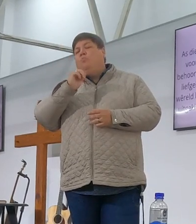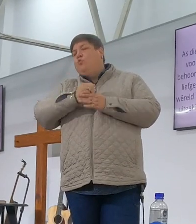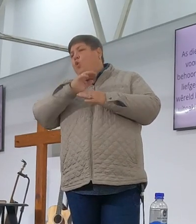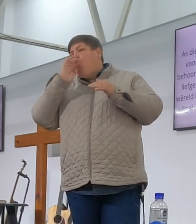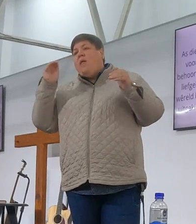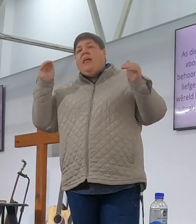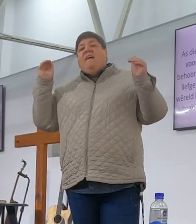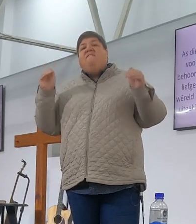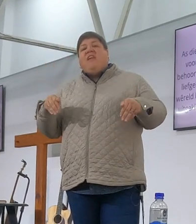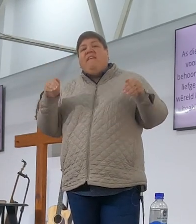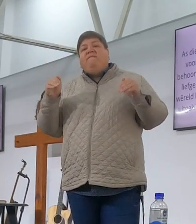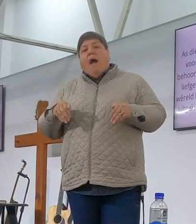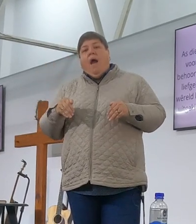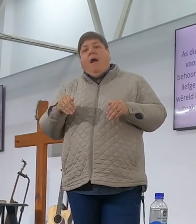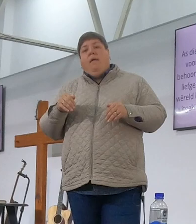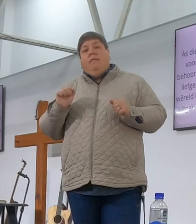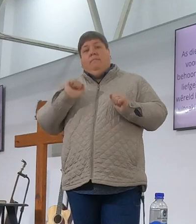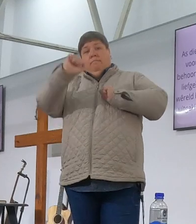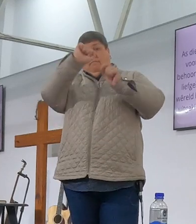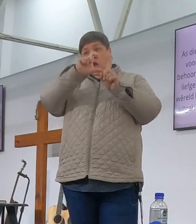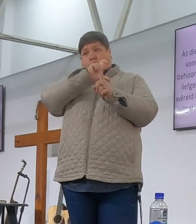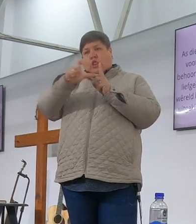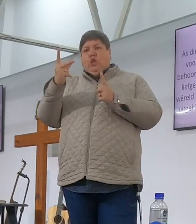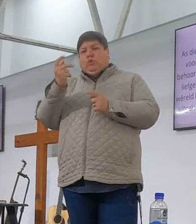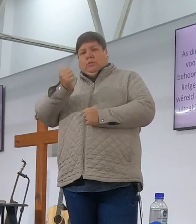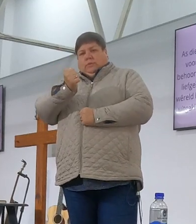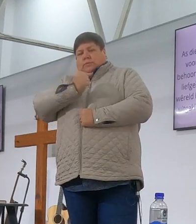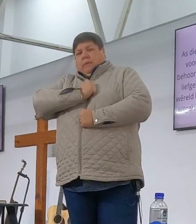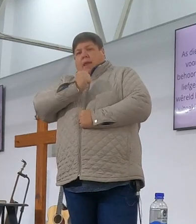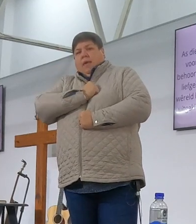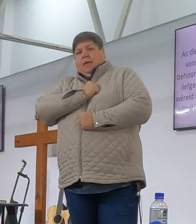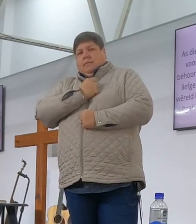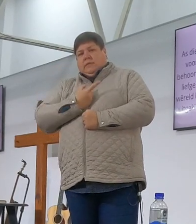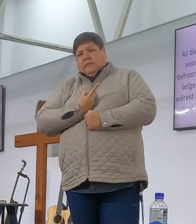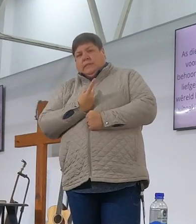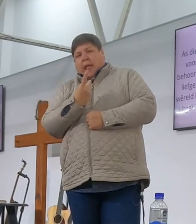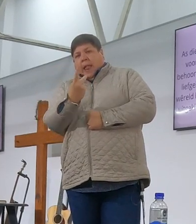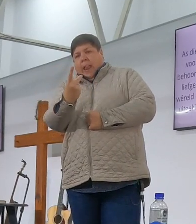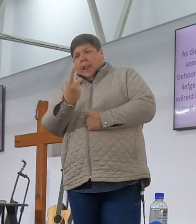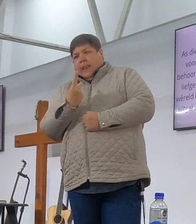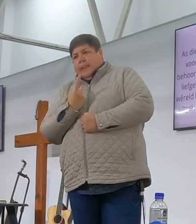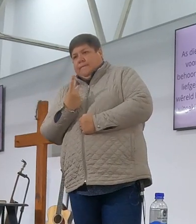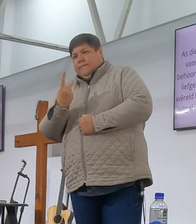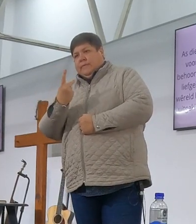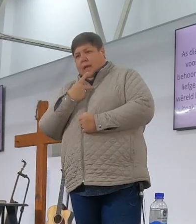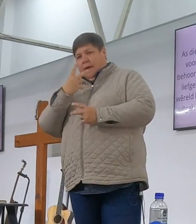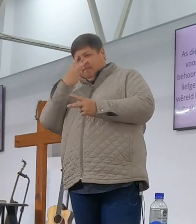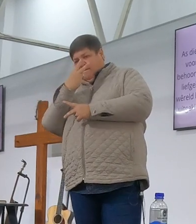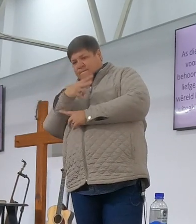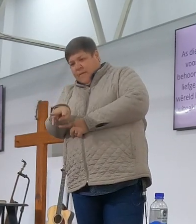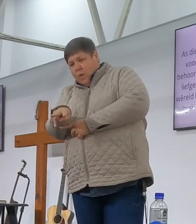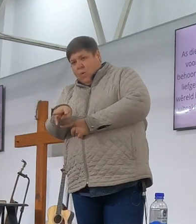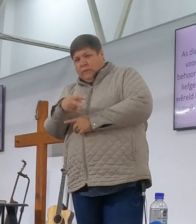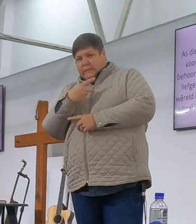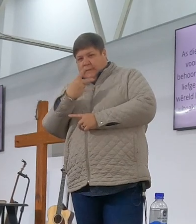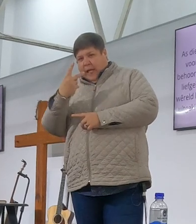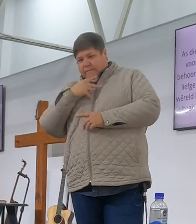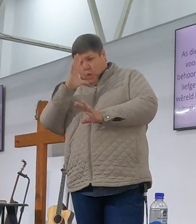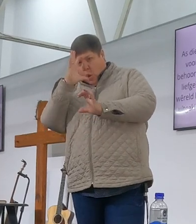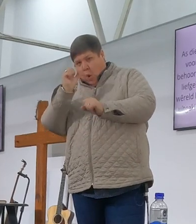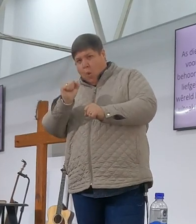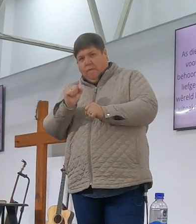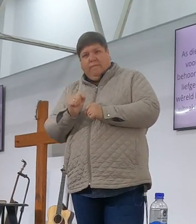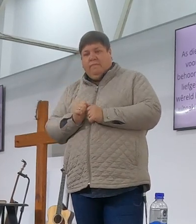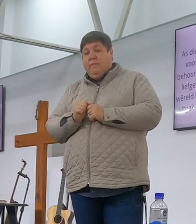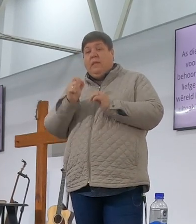to live in a culture where it is standard for people to have a biblical worldview. The question we